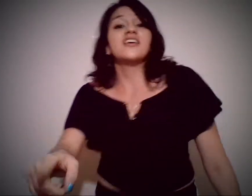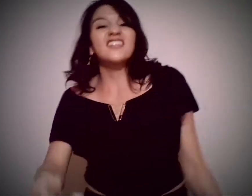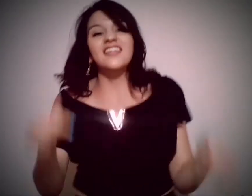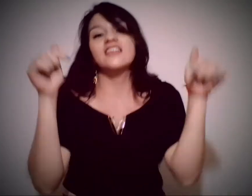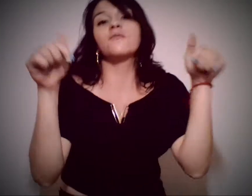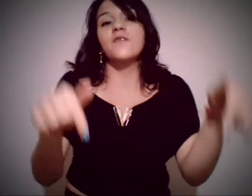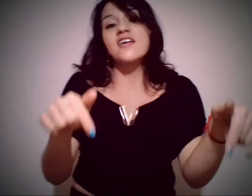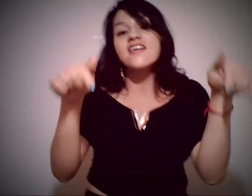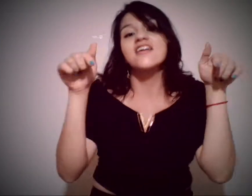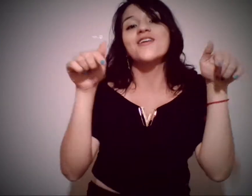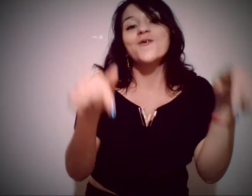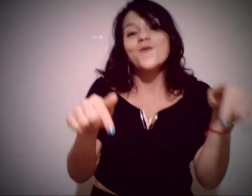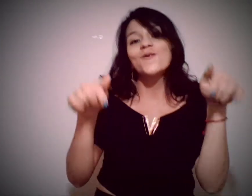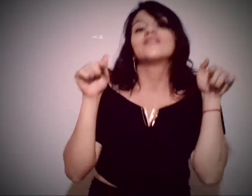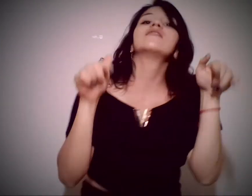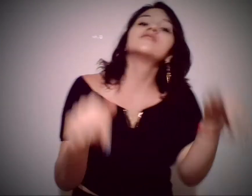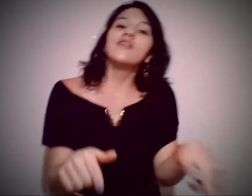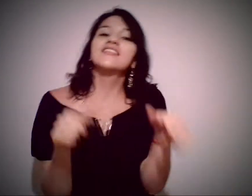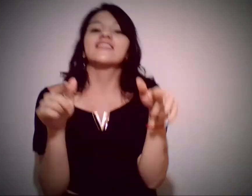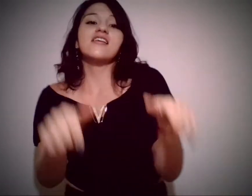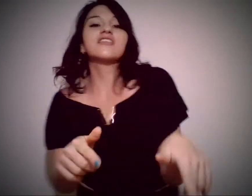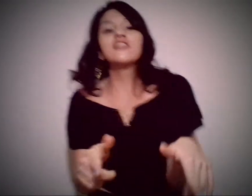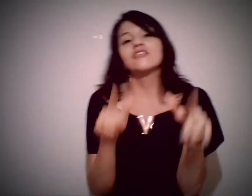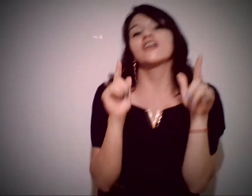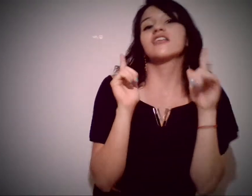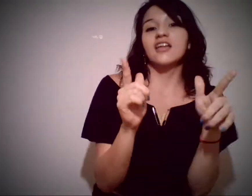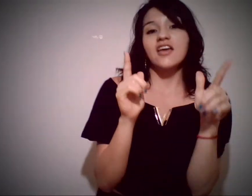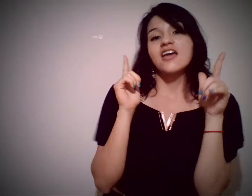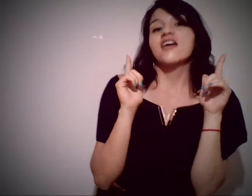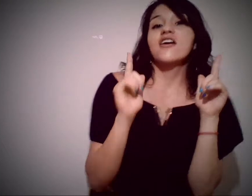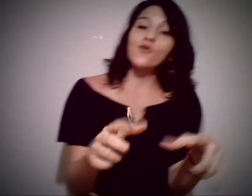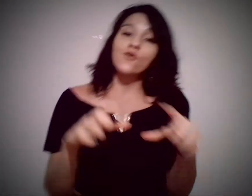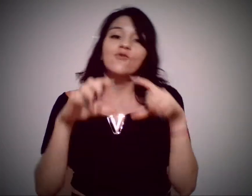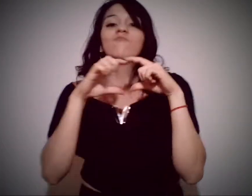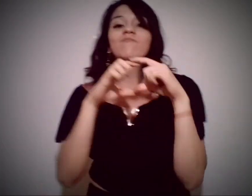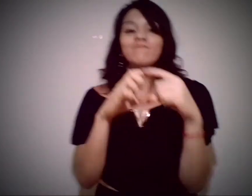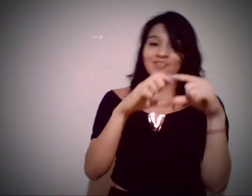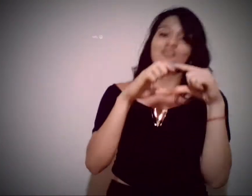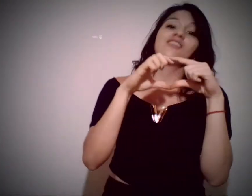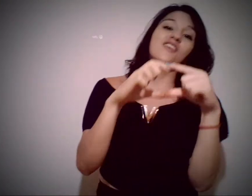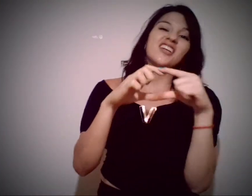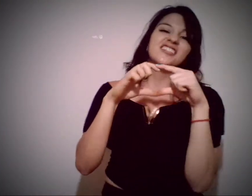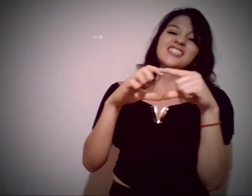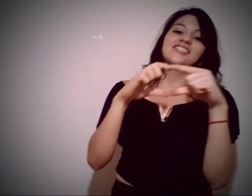espero Sabes bien que te quiero, no sé vivir sin ti